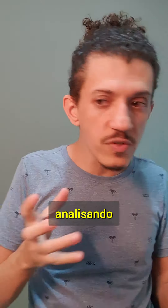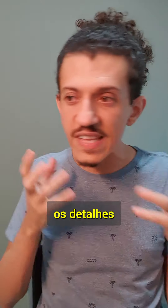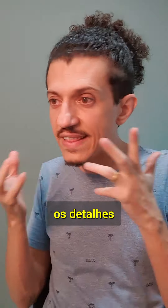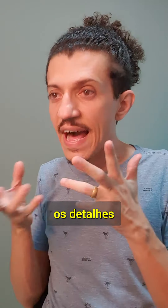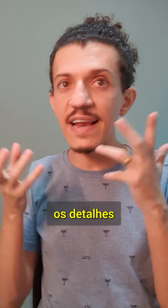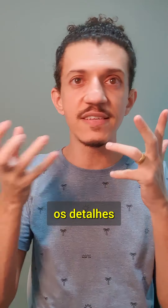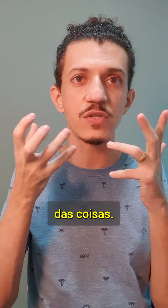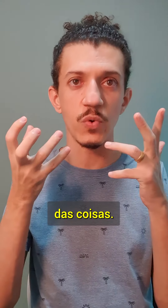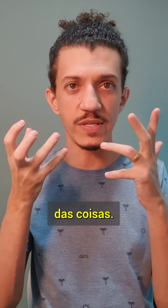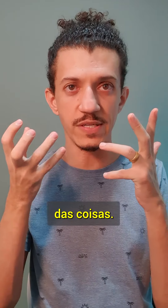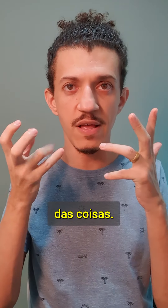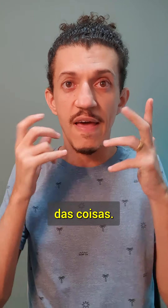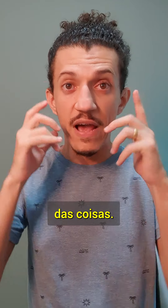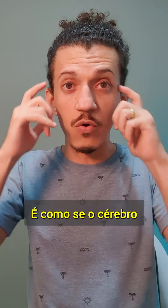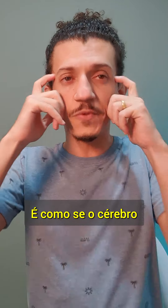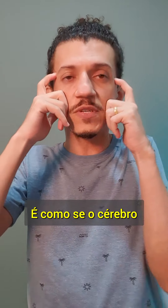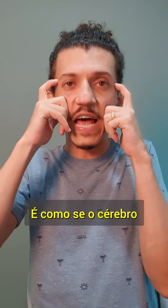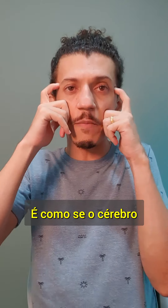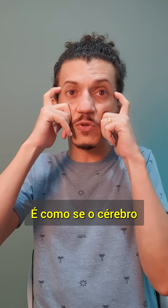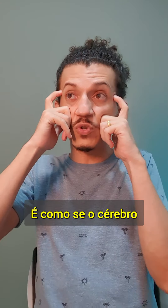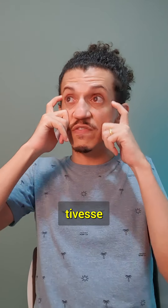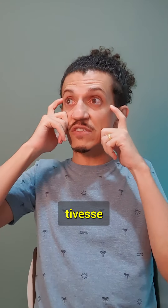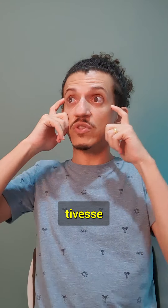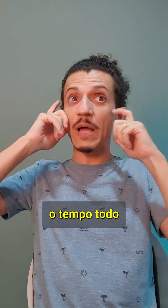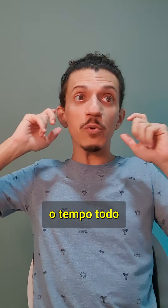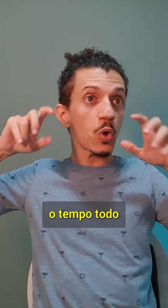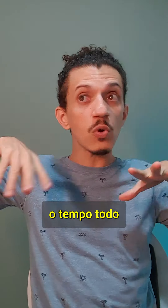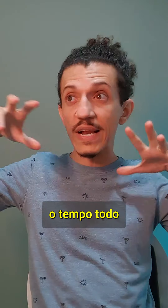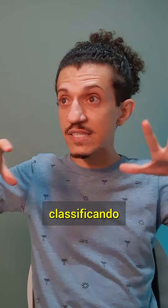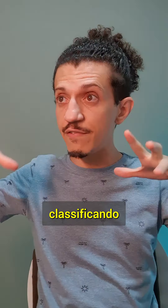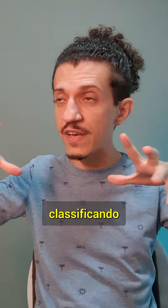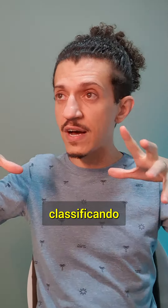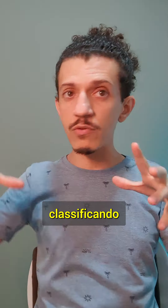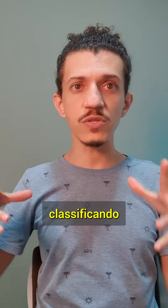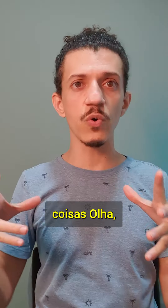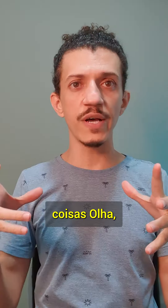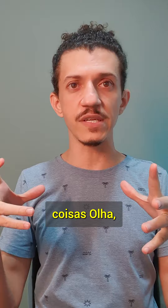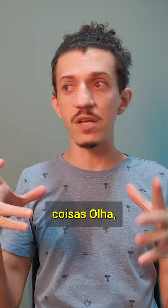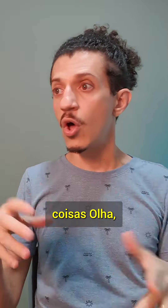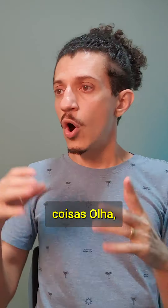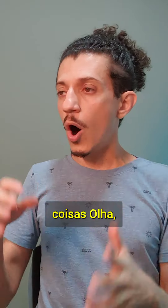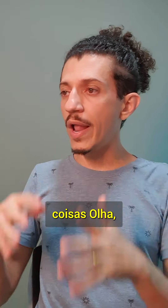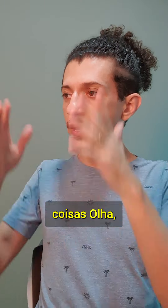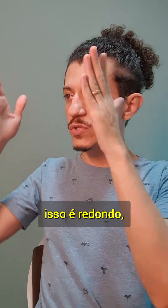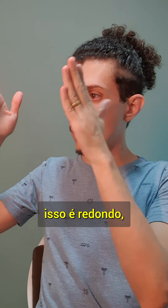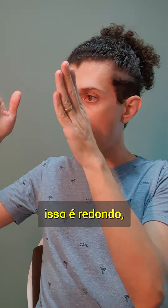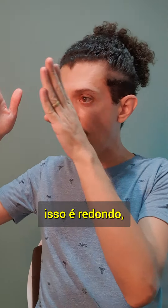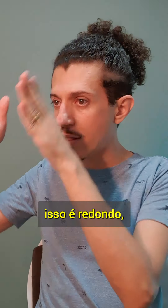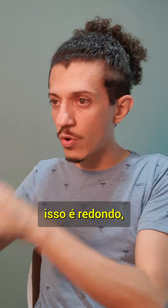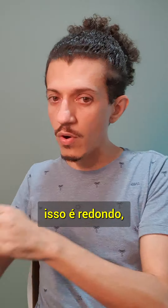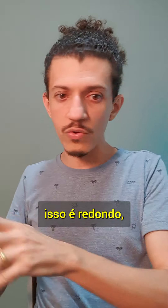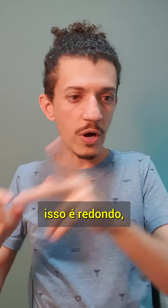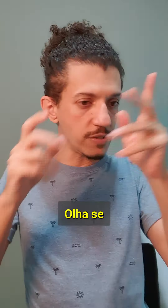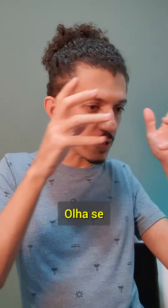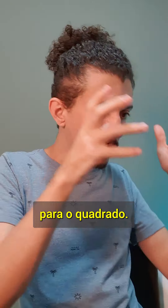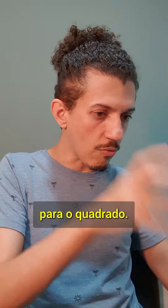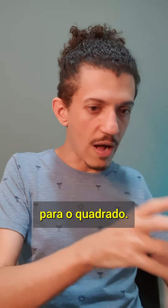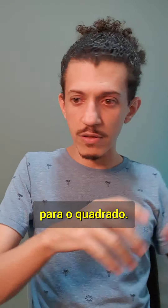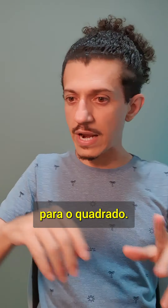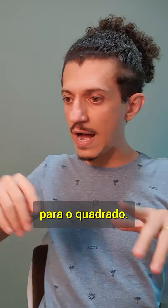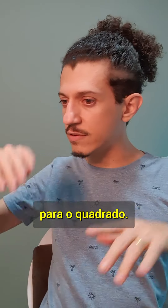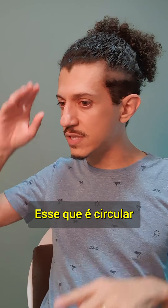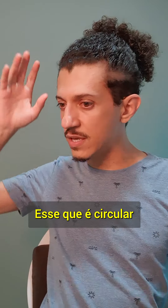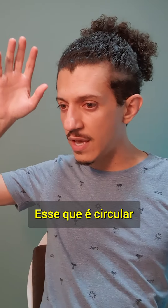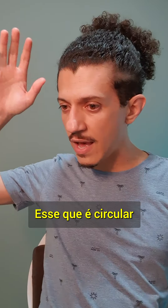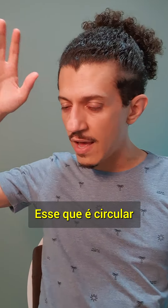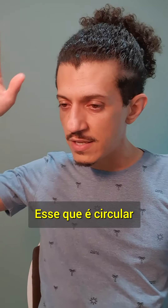analisando os detalhes das coisas. É como se o cérebro do estivesse o tempo todo classificando as coisas. Olha, isso é redondo, olha, isso aqui é